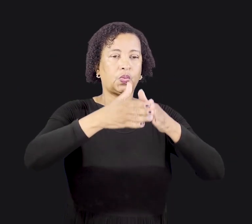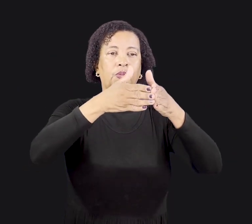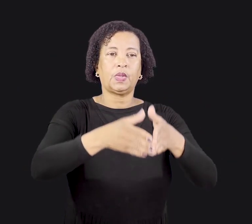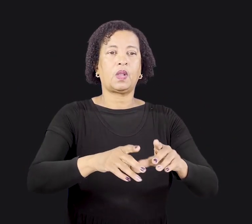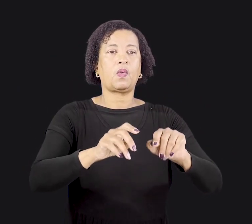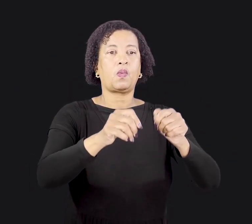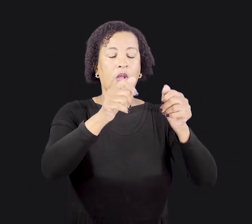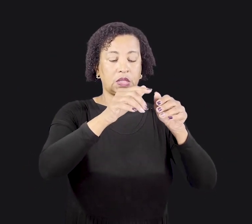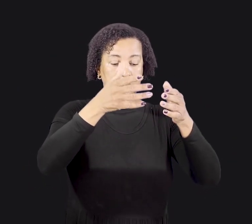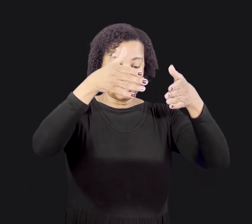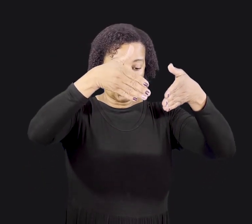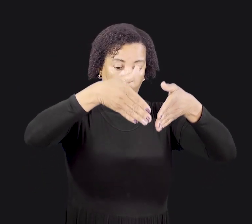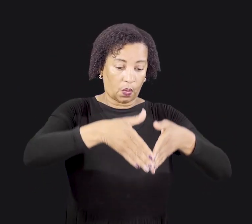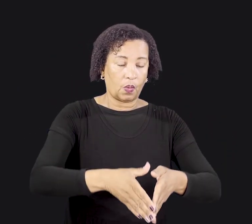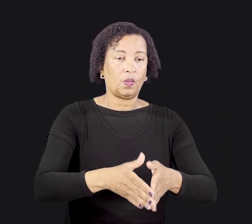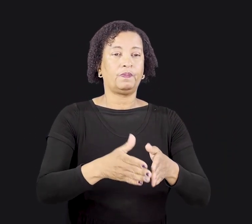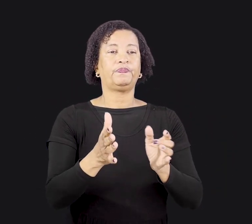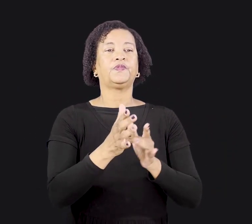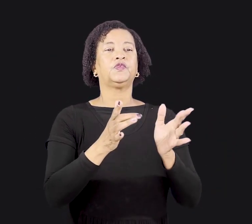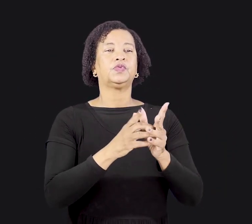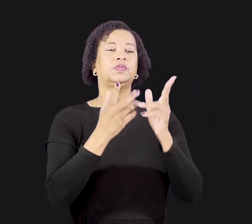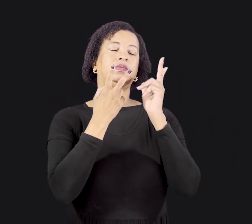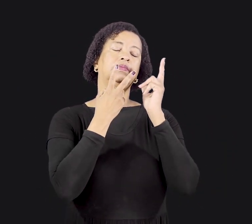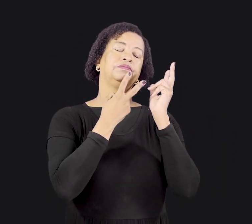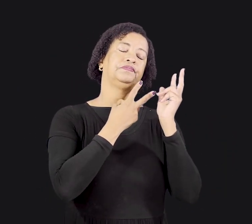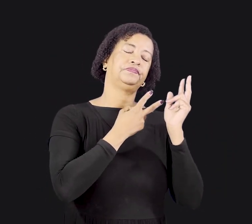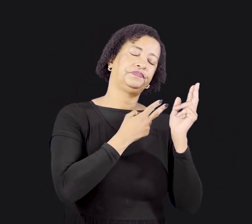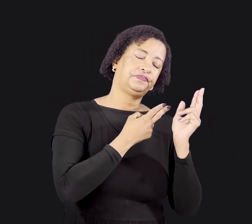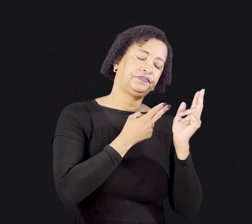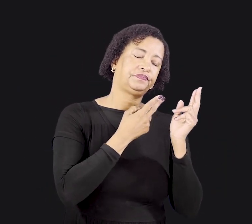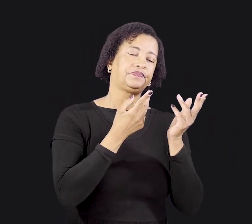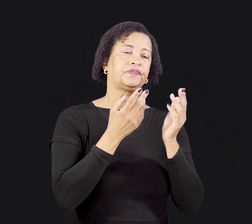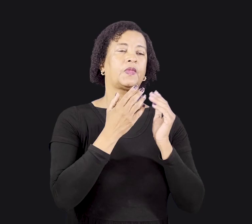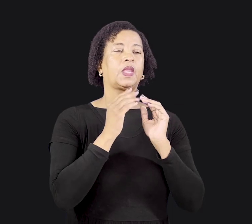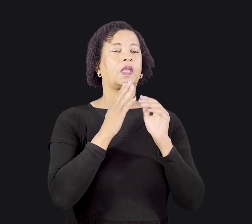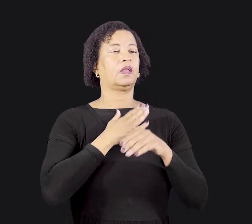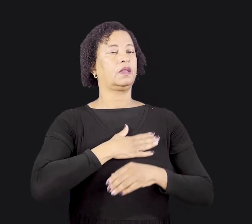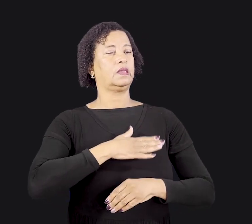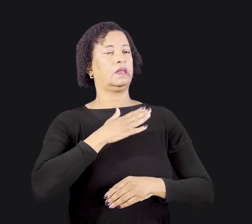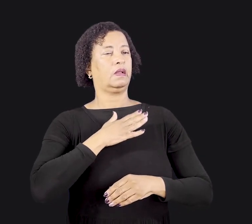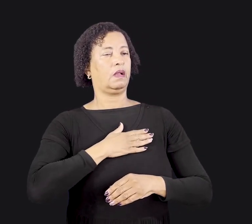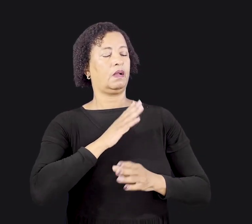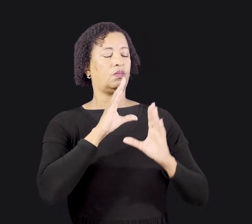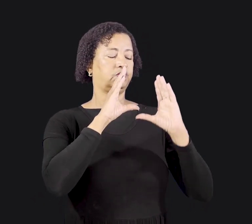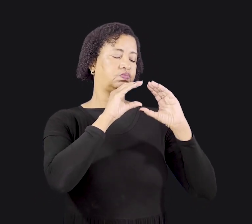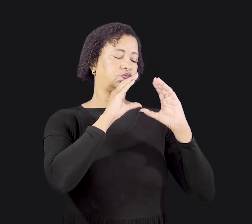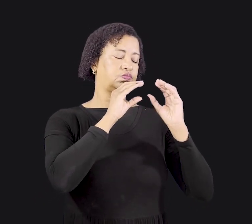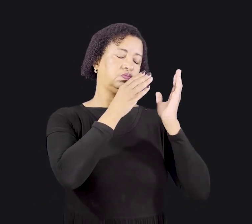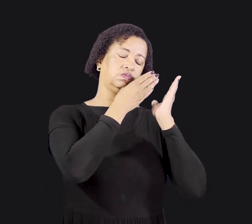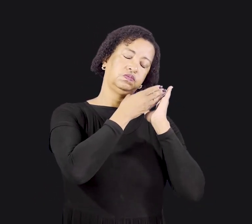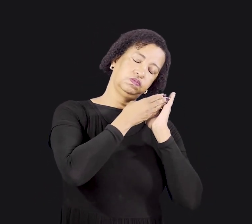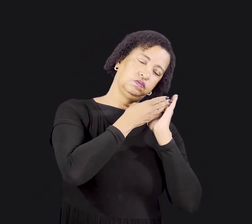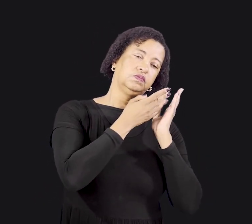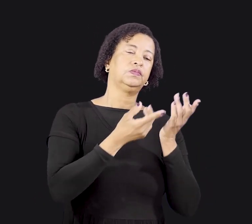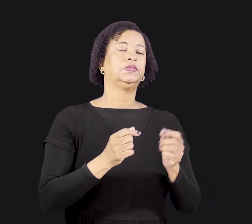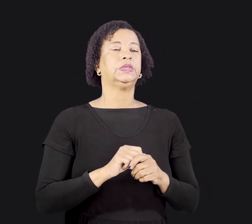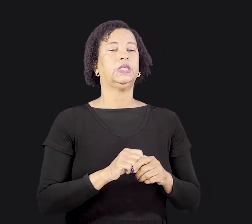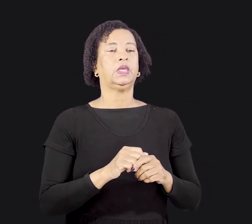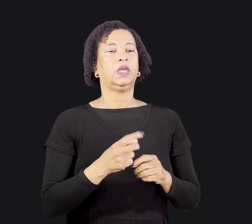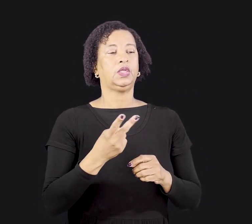levando a sucumbir. Jesus estava dormindo, com a cabeça descansando sobre um travesseiro, e eles,